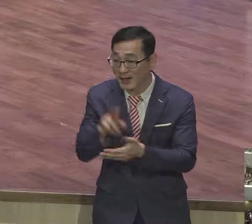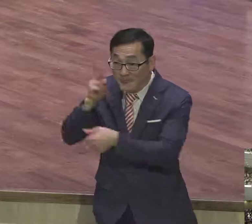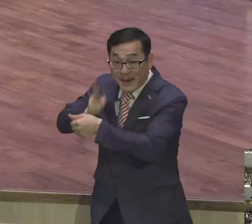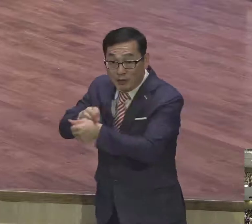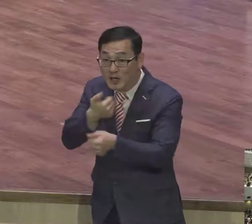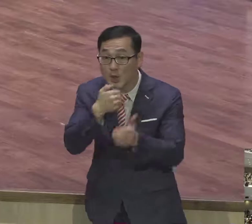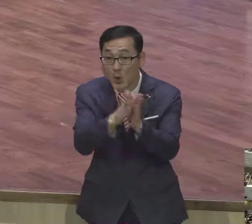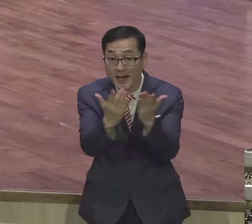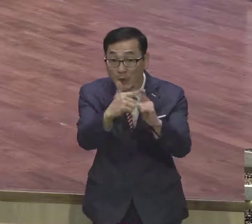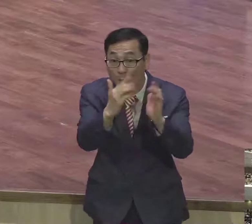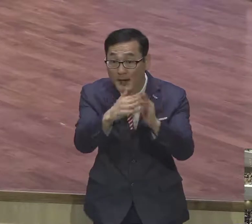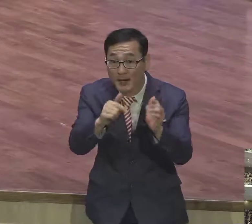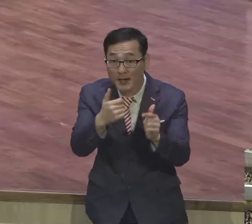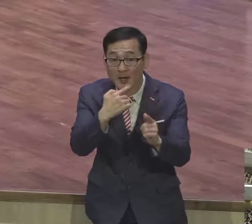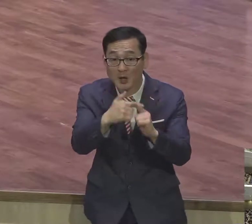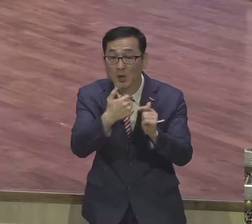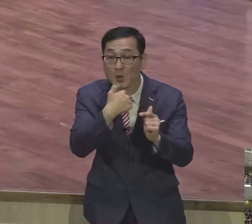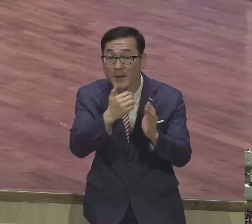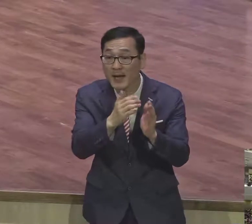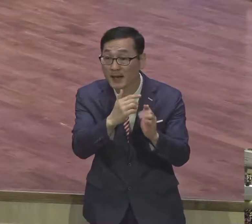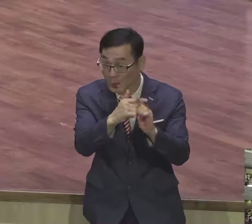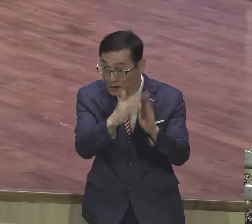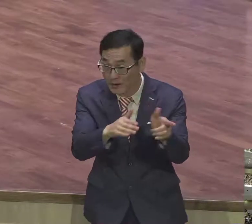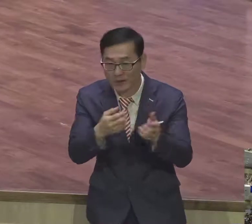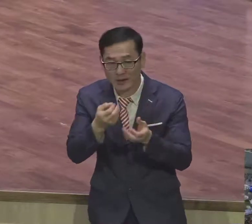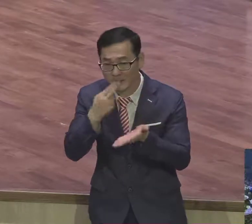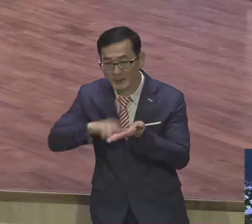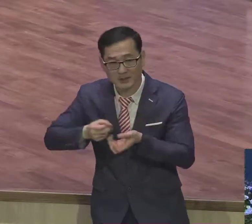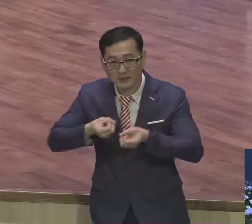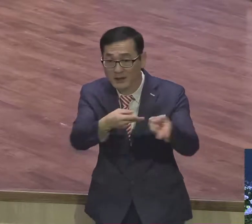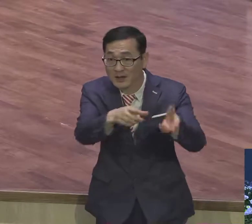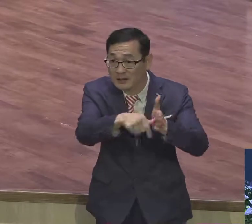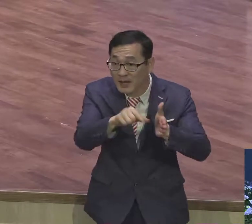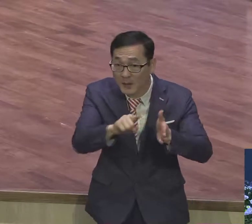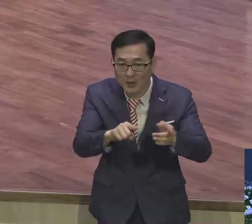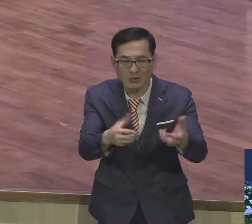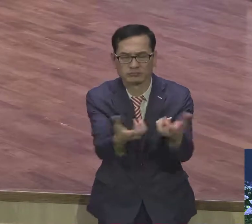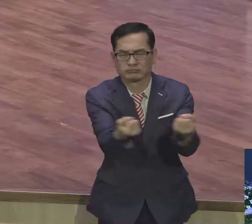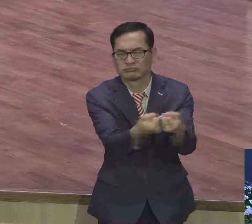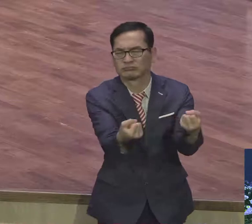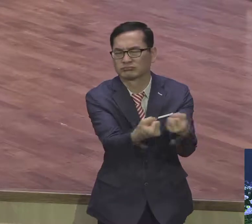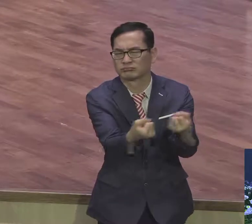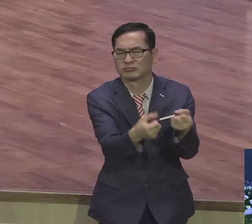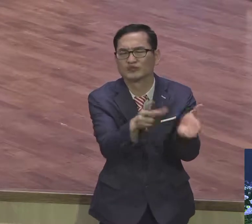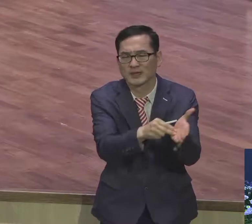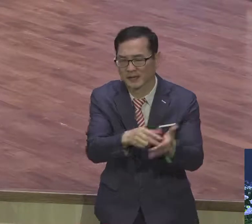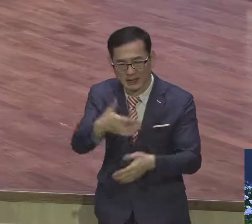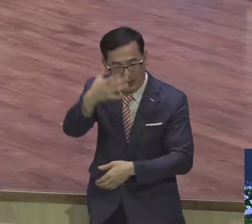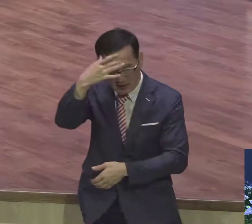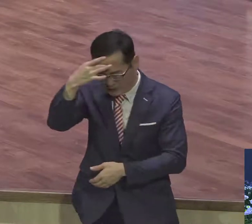당시에 이 교회 안에는 서로 화합이 안 되는 분쟁이 있었어요